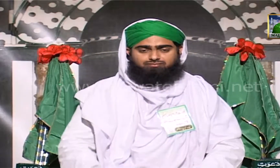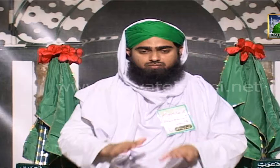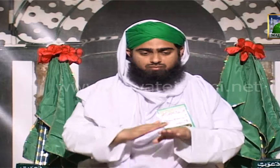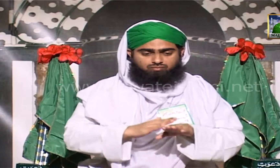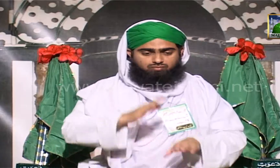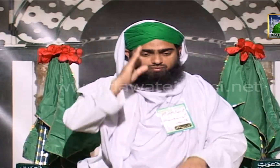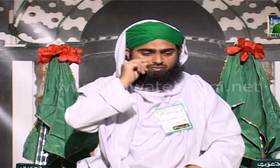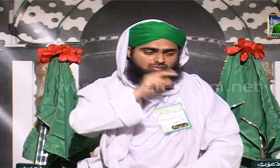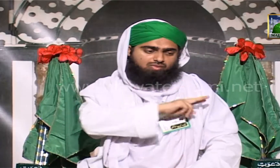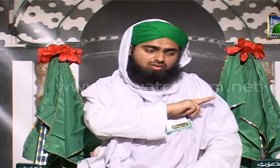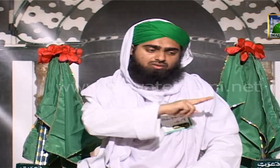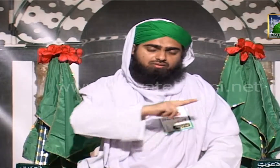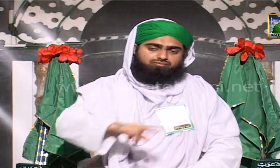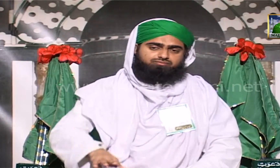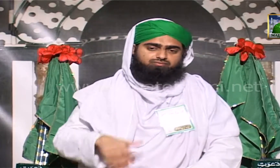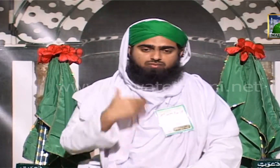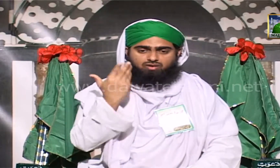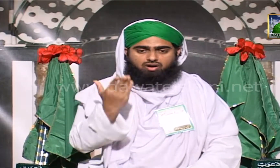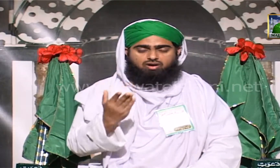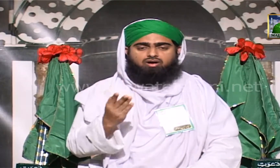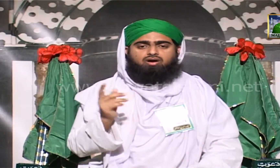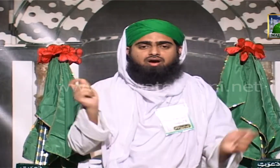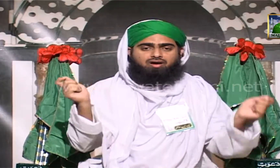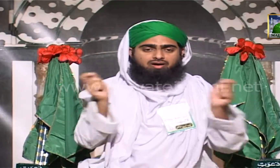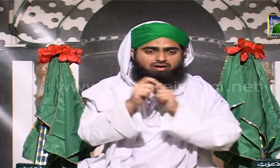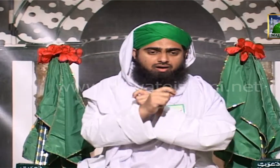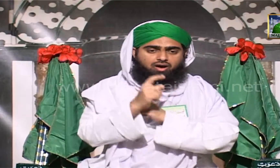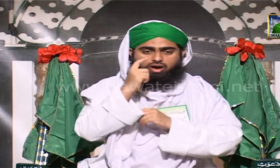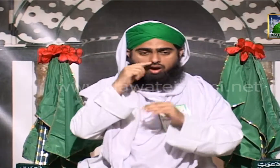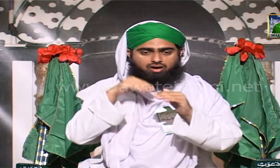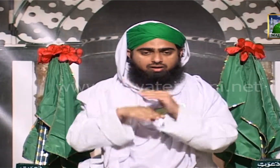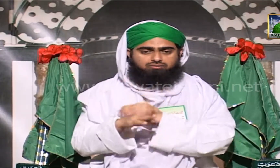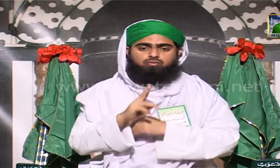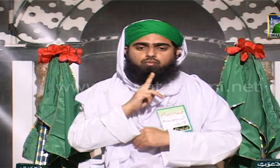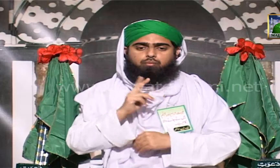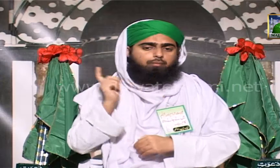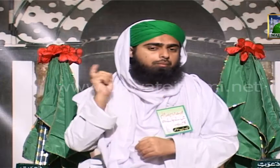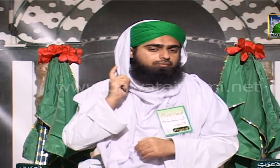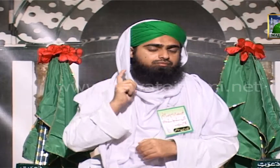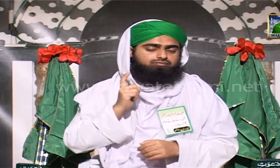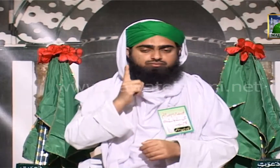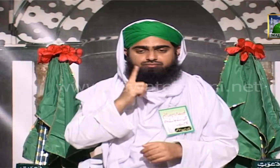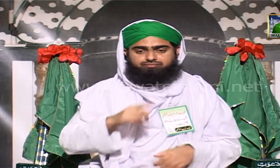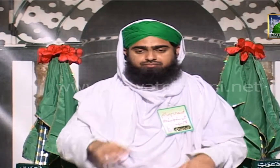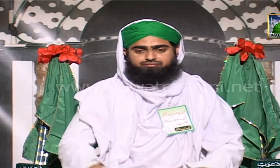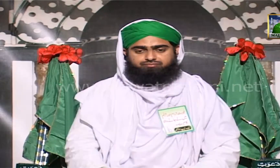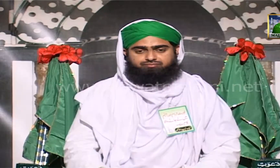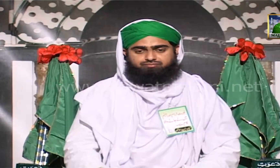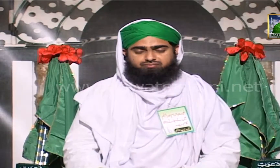میٹھے میٹھے اسلامی بھائیوں، اور مجھے پردے میں رہ کر سننے والی اسلامی بہنوں،